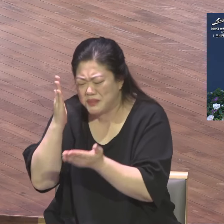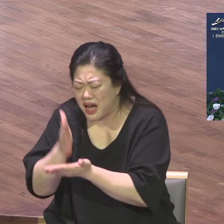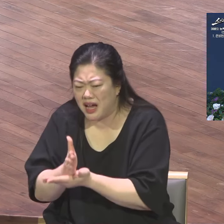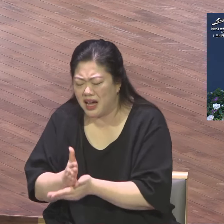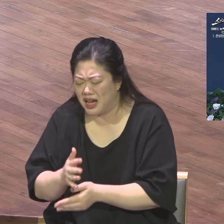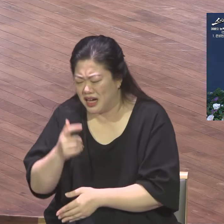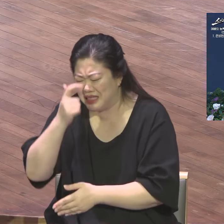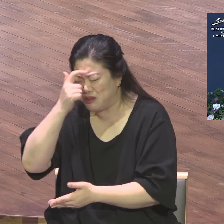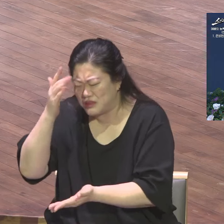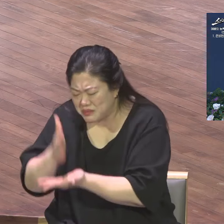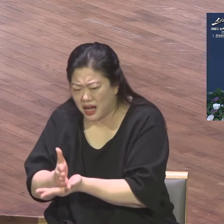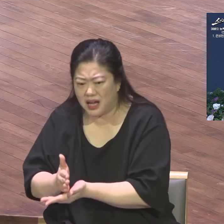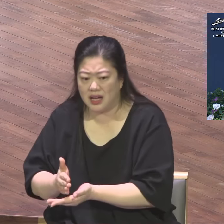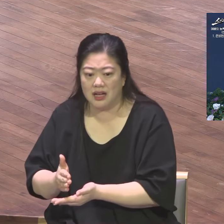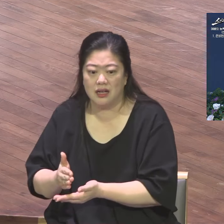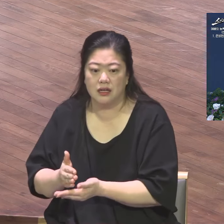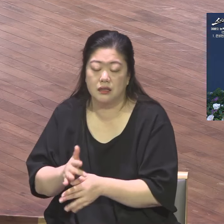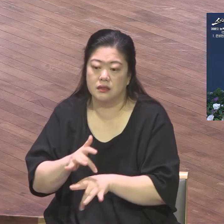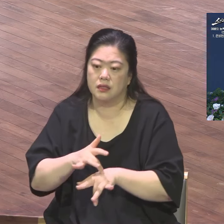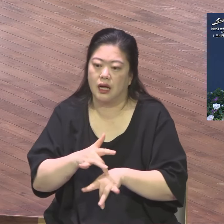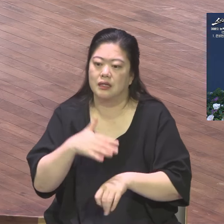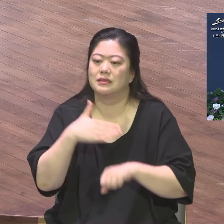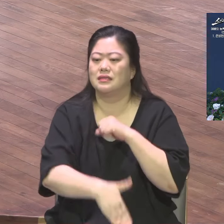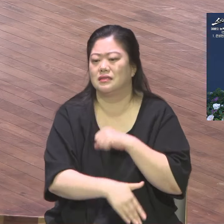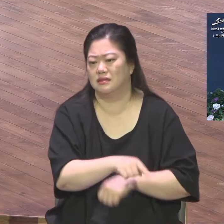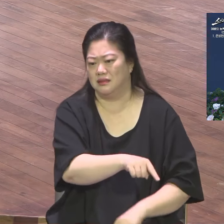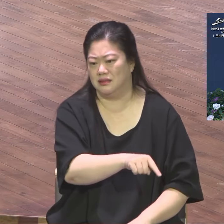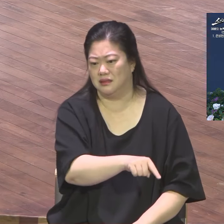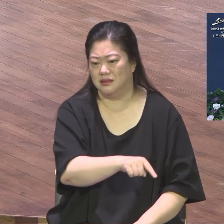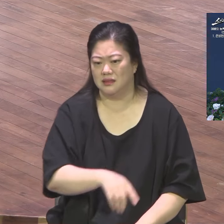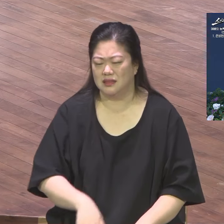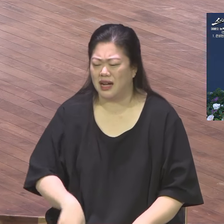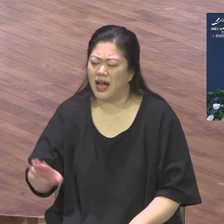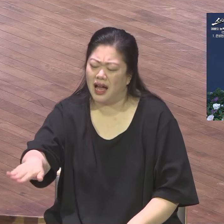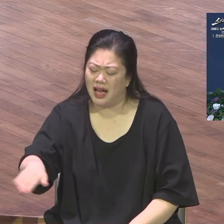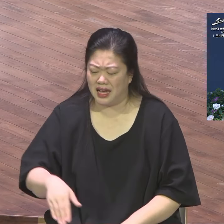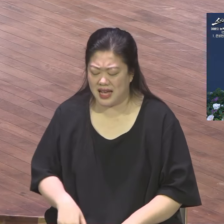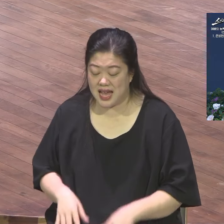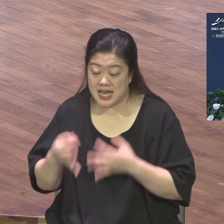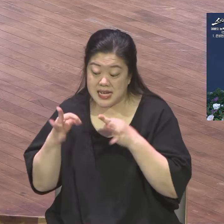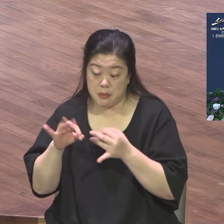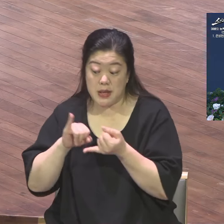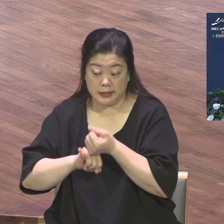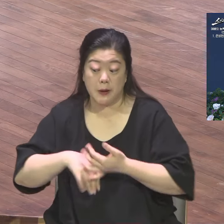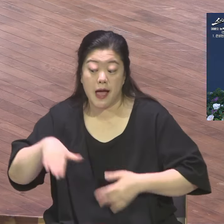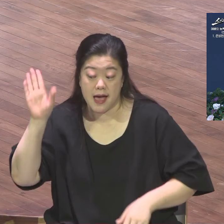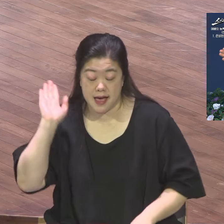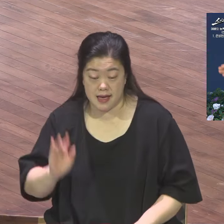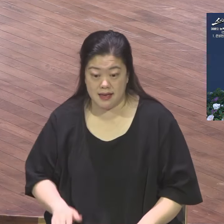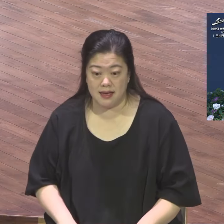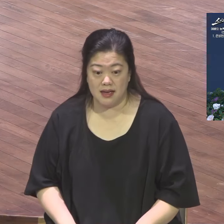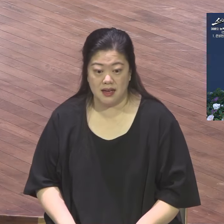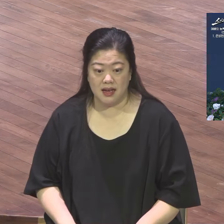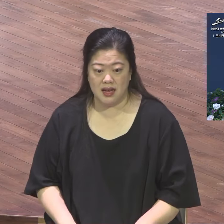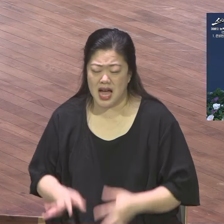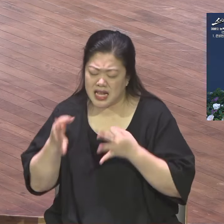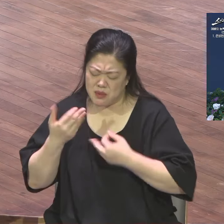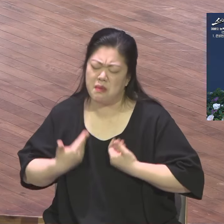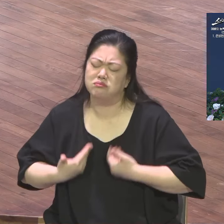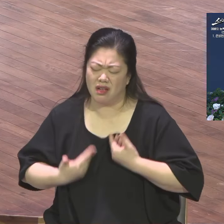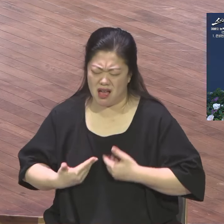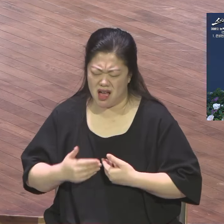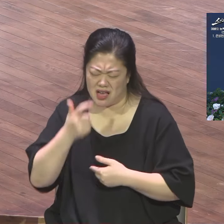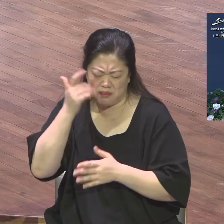나오게 만들지요. 금심날 기도에 못 나가게 만들지요. 그 거리 멀지 주차해야지 또 가야지 늦게